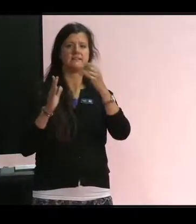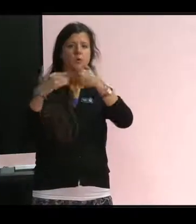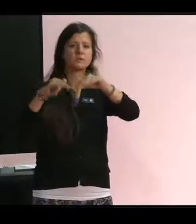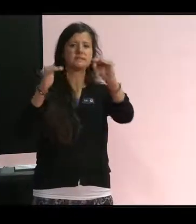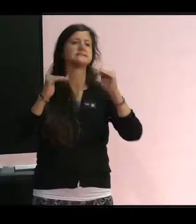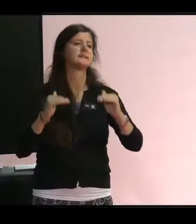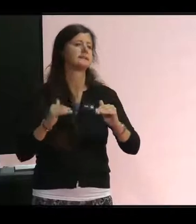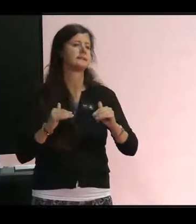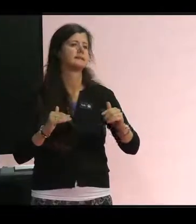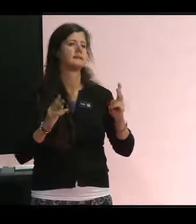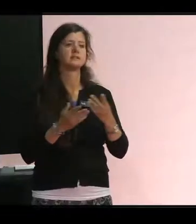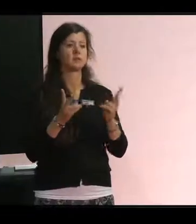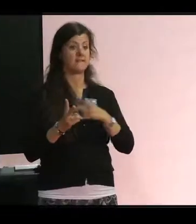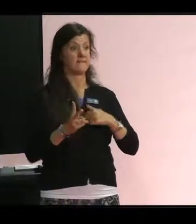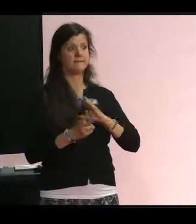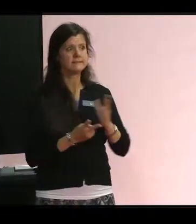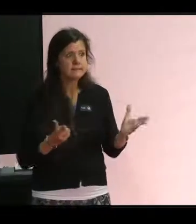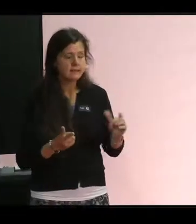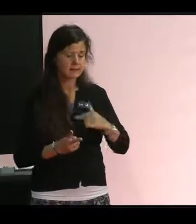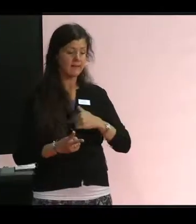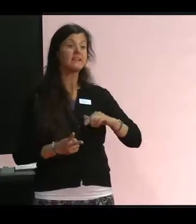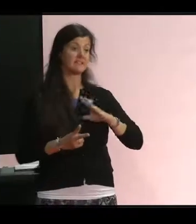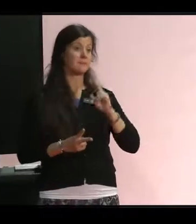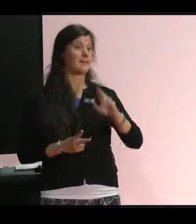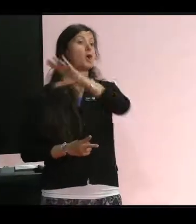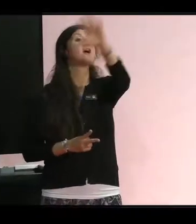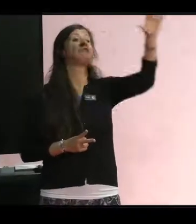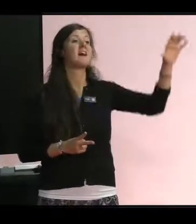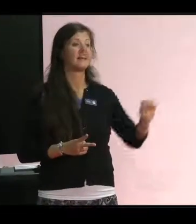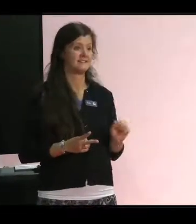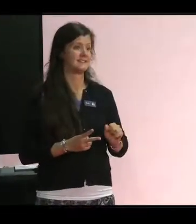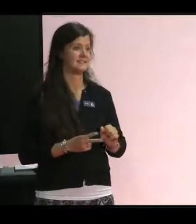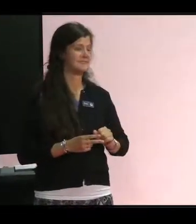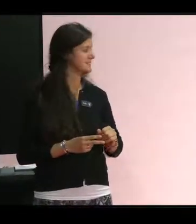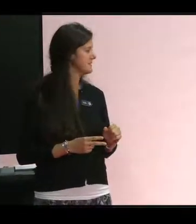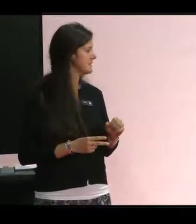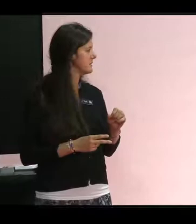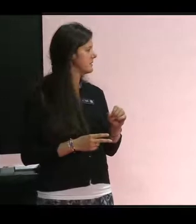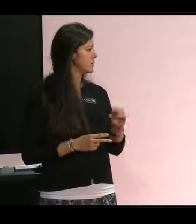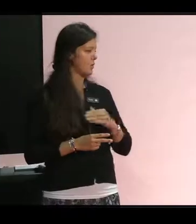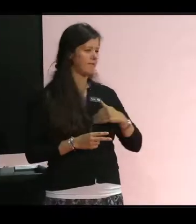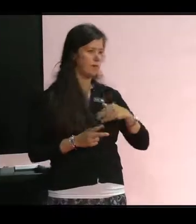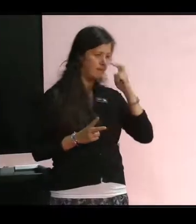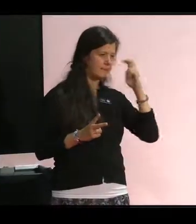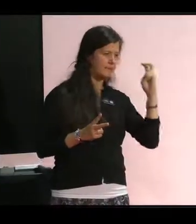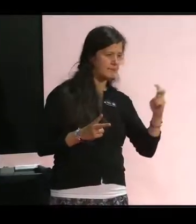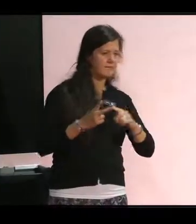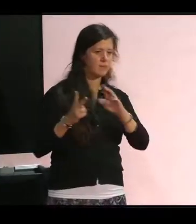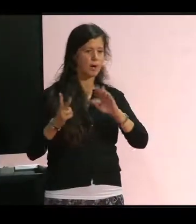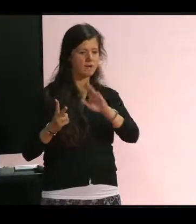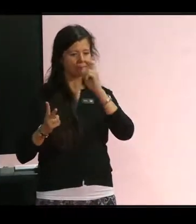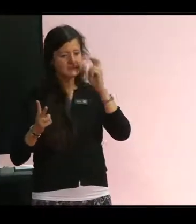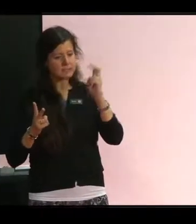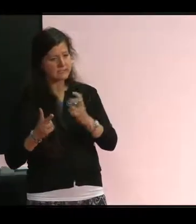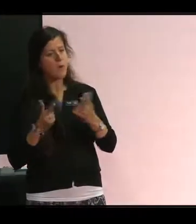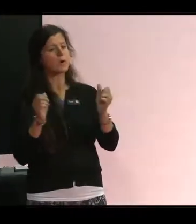att vi inte finns liksom. Vi är ju liksom överallt, vi är många människor som behöver inkluderas och vars perspektiv behöver liksom få